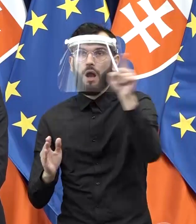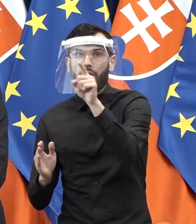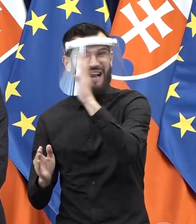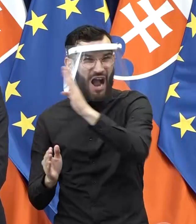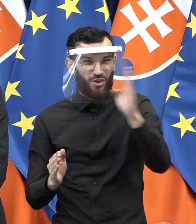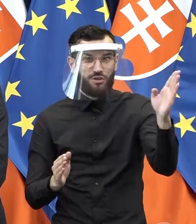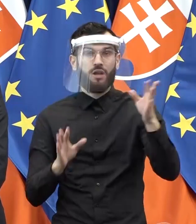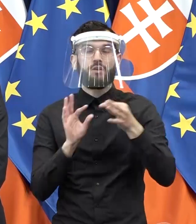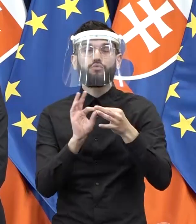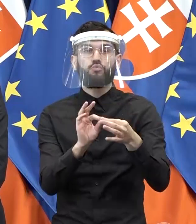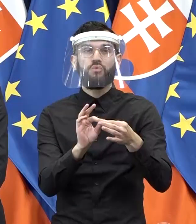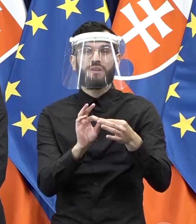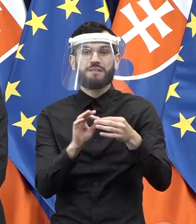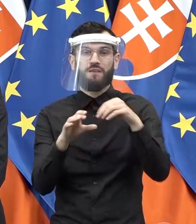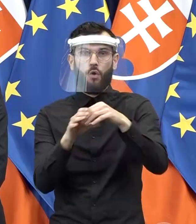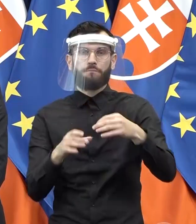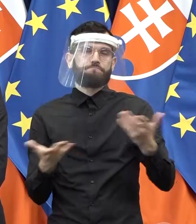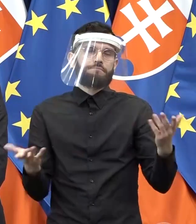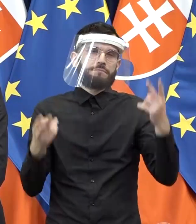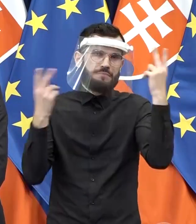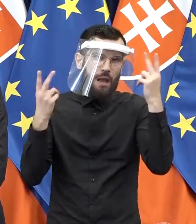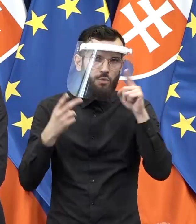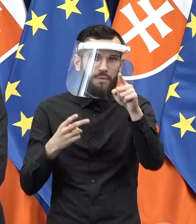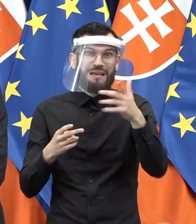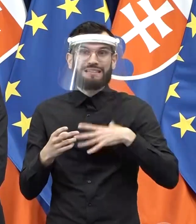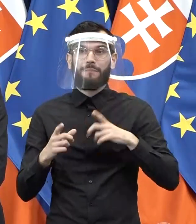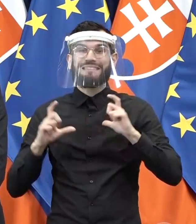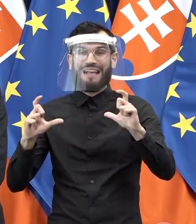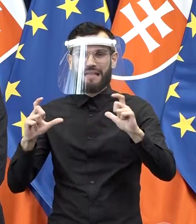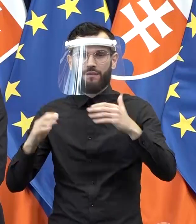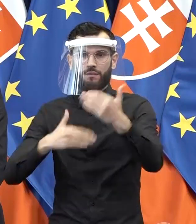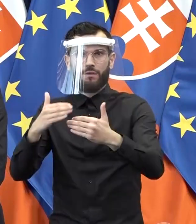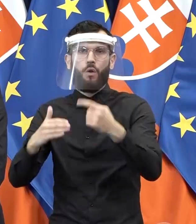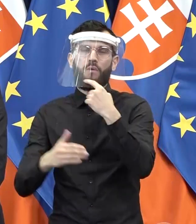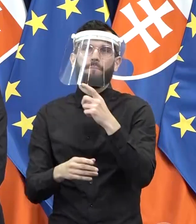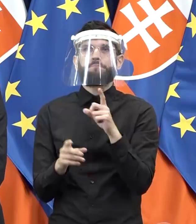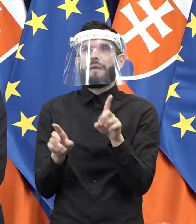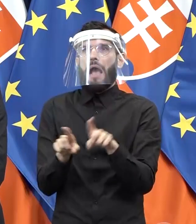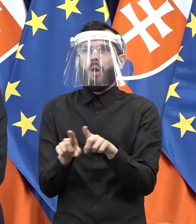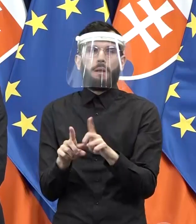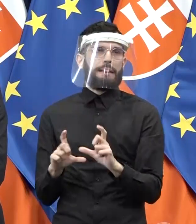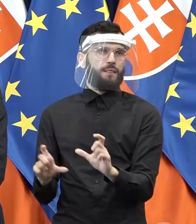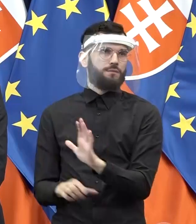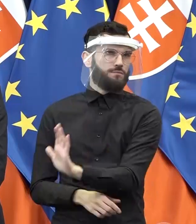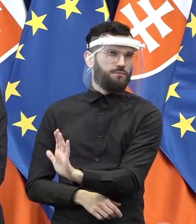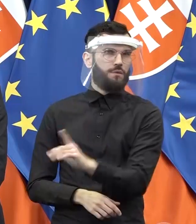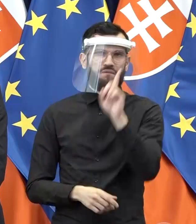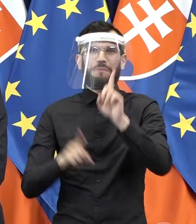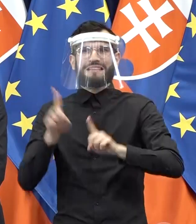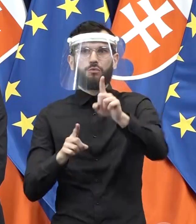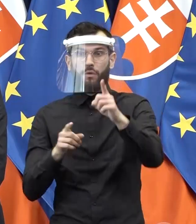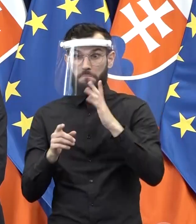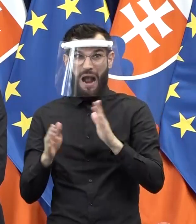záujme, alebo v súlade so zdravým rozumom, zastaviť ich plynutie. Čiže tváriť sa ako keby neplynuli. Čiže keď niekomu teraz beží